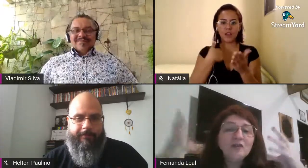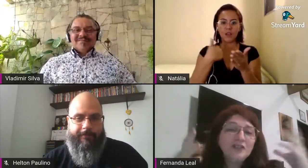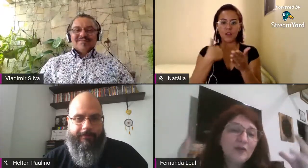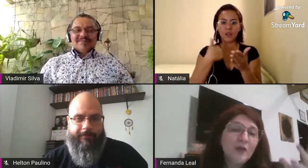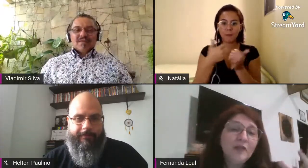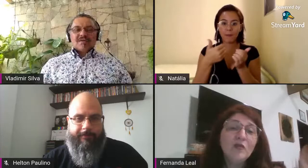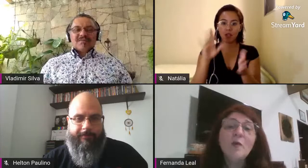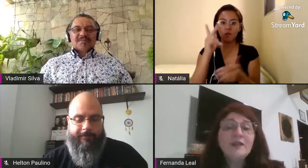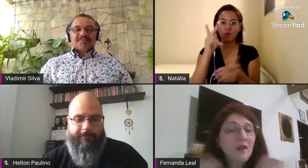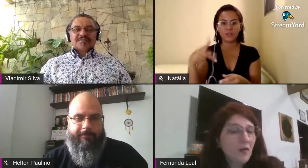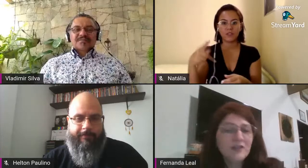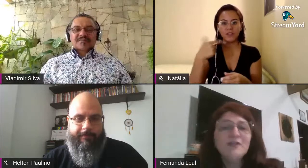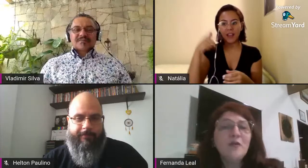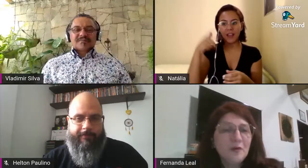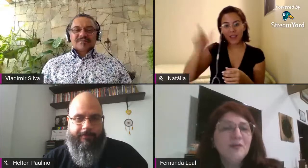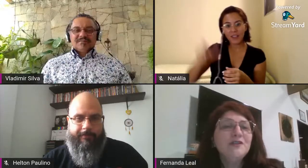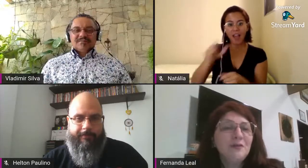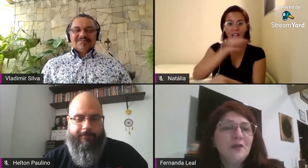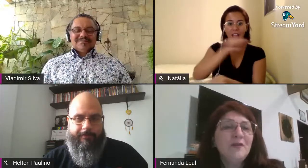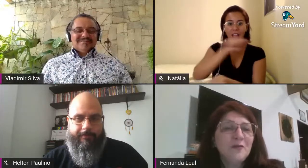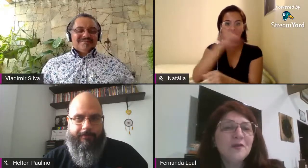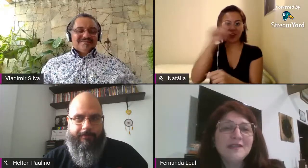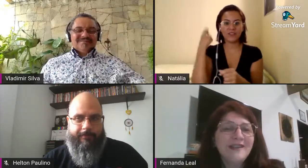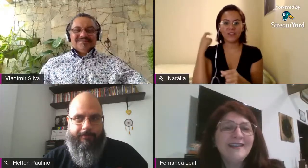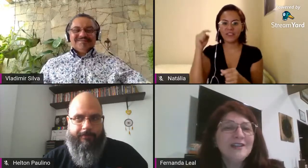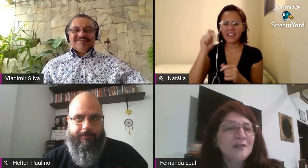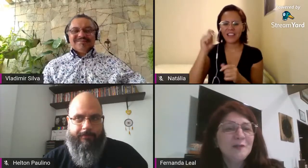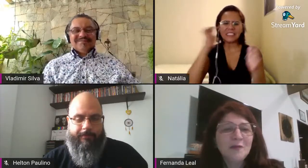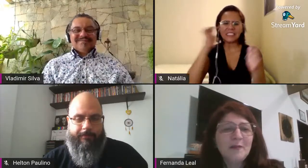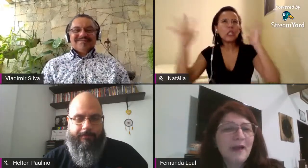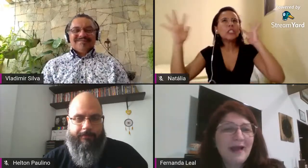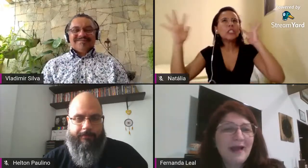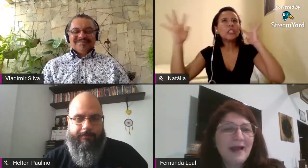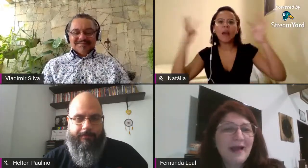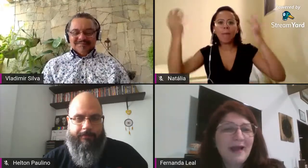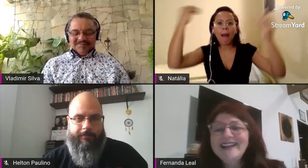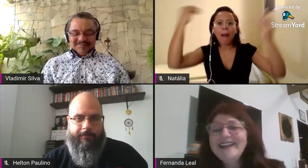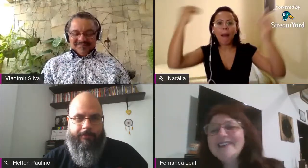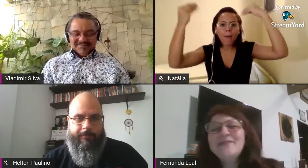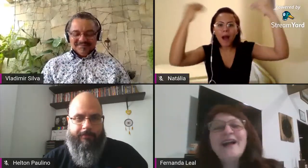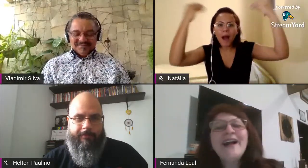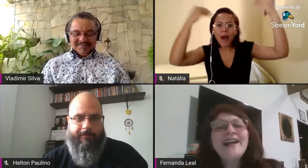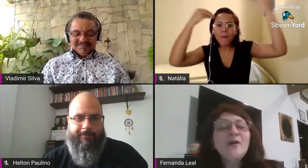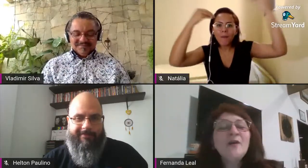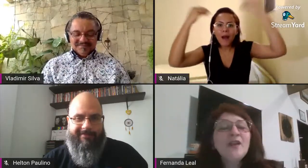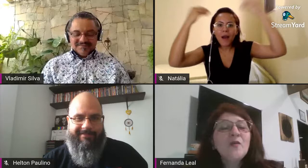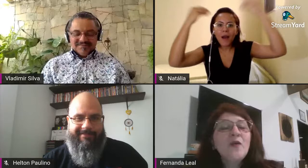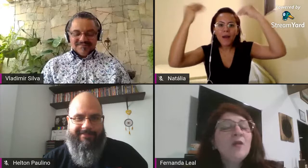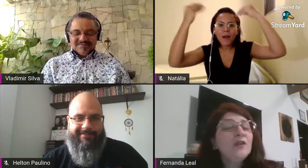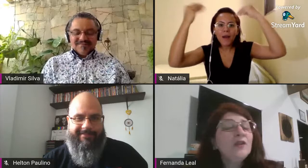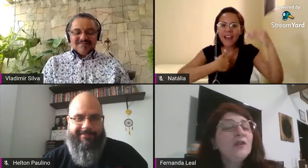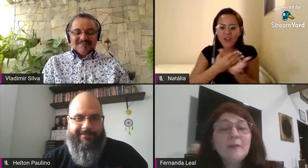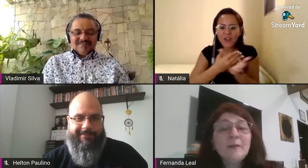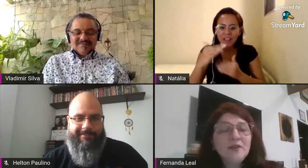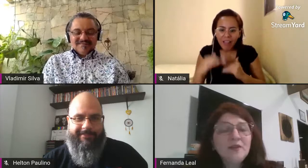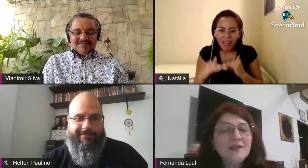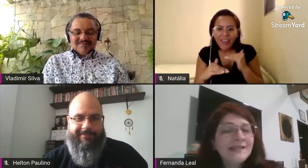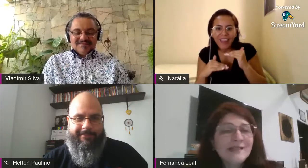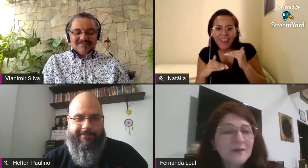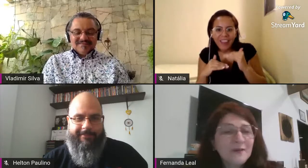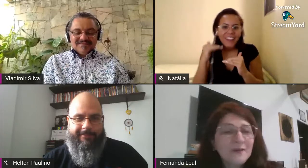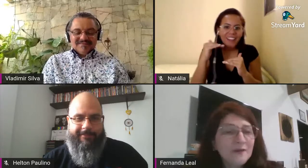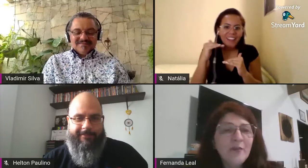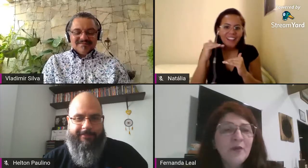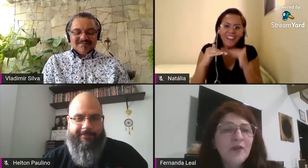ainda me constituindo, como até hoje estou me constituindo como docente, né? A gente nunca para, mas eu ia com a aula toda pronta e